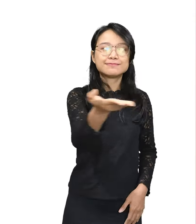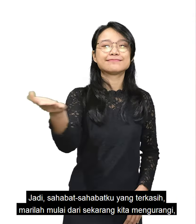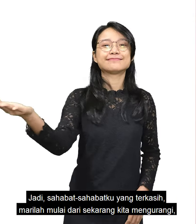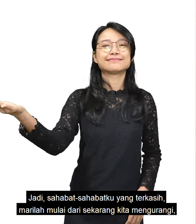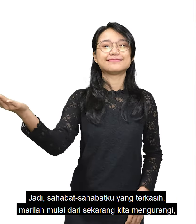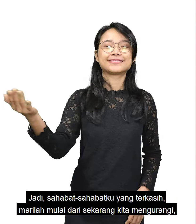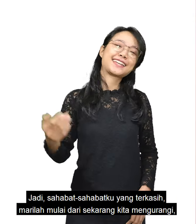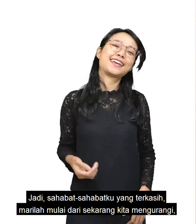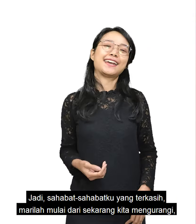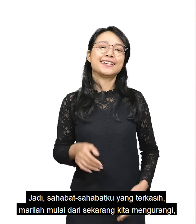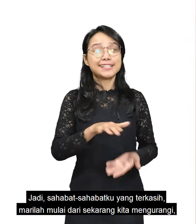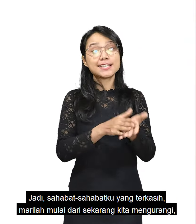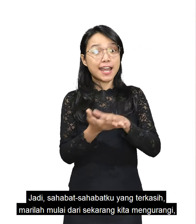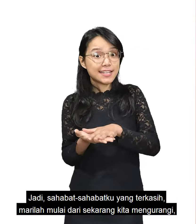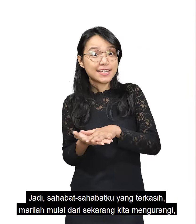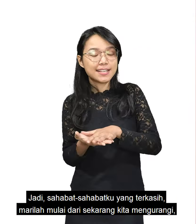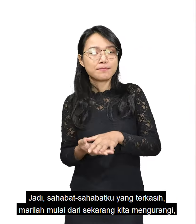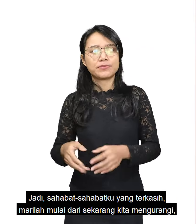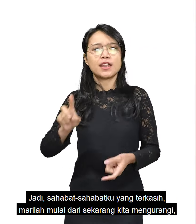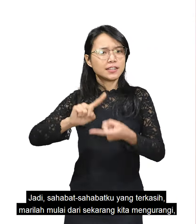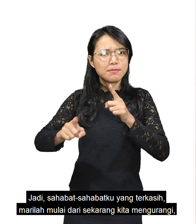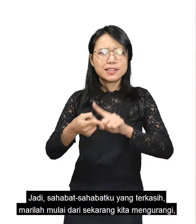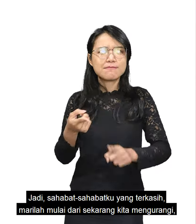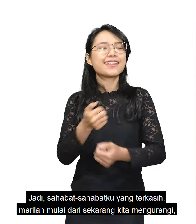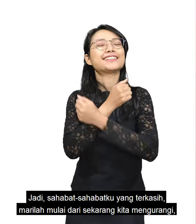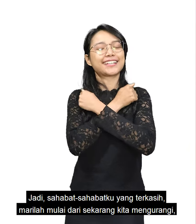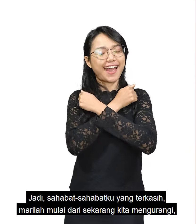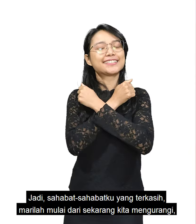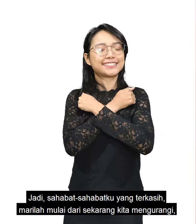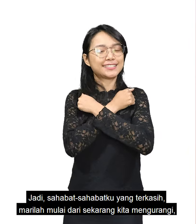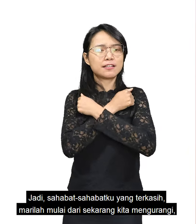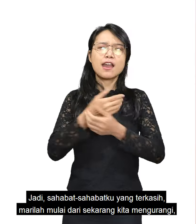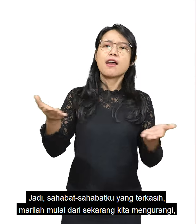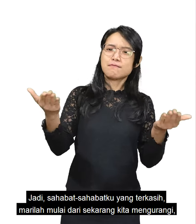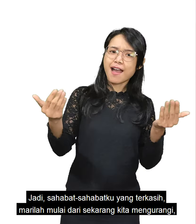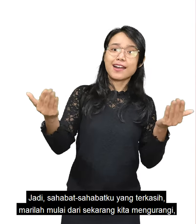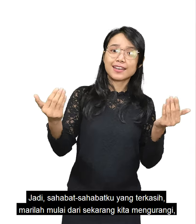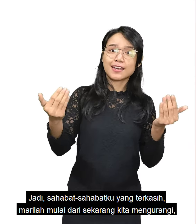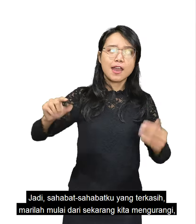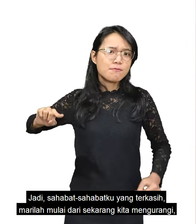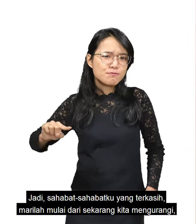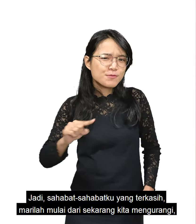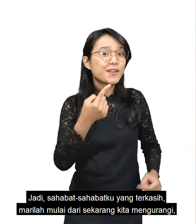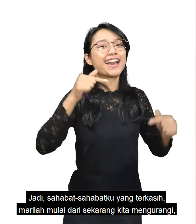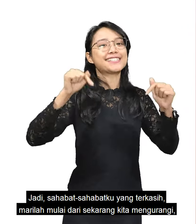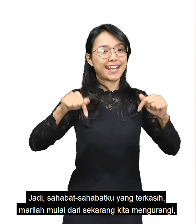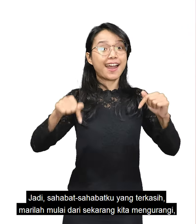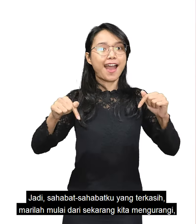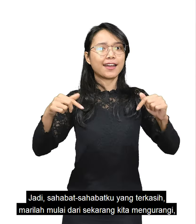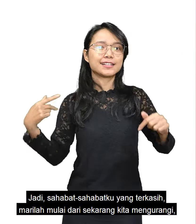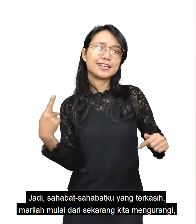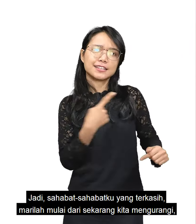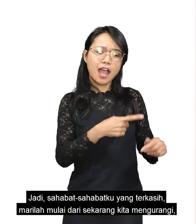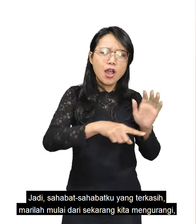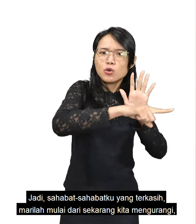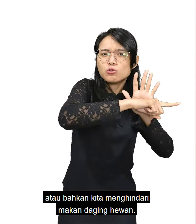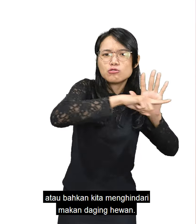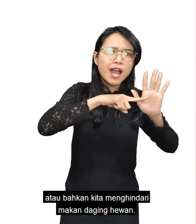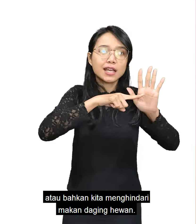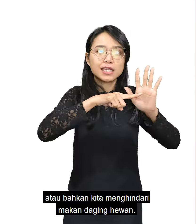makananmu jadi sahabat-sahabatku yang terkasih Marilah mulai dari sekarang kita mengurangi atauahkan